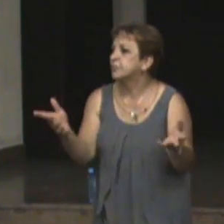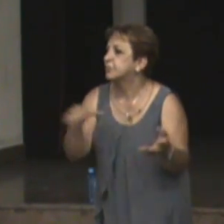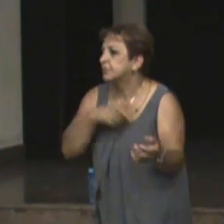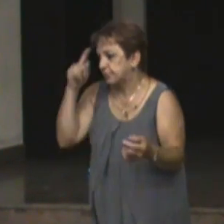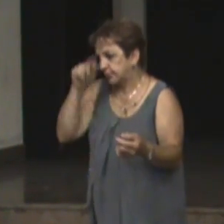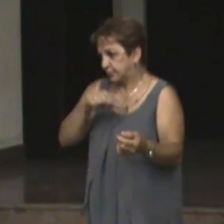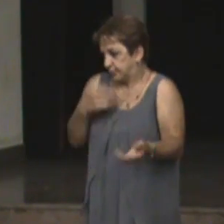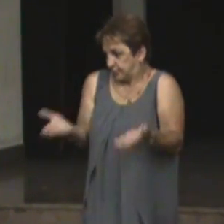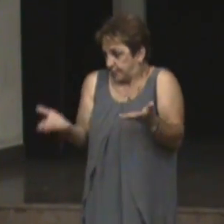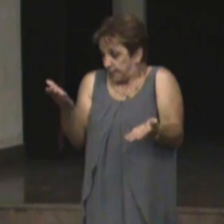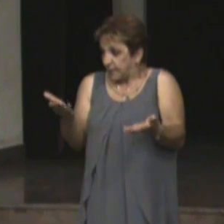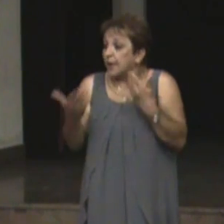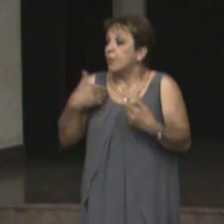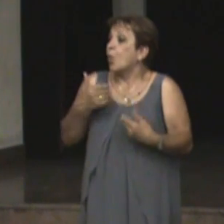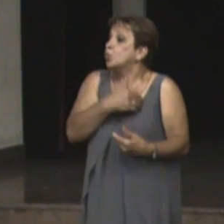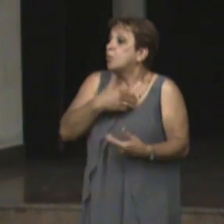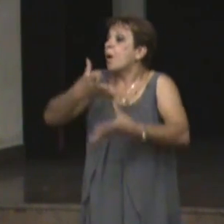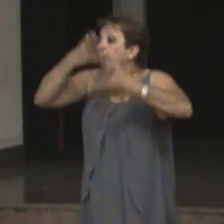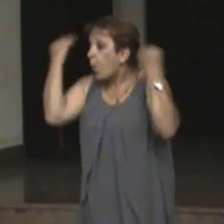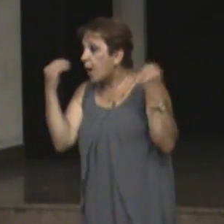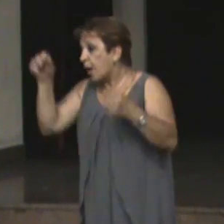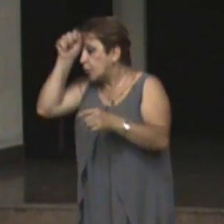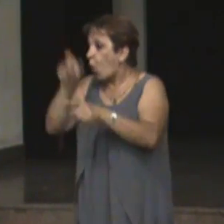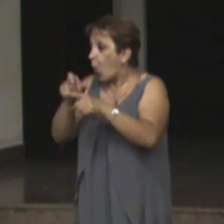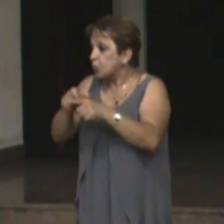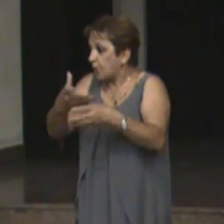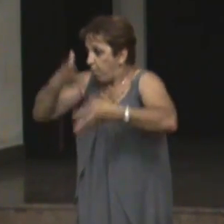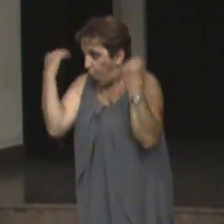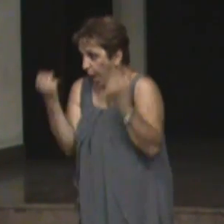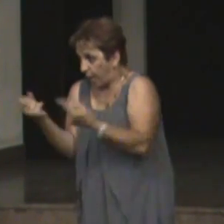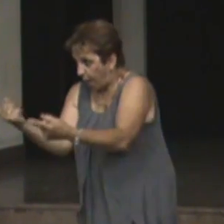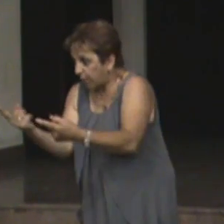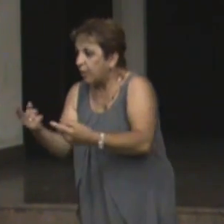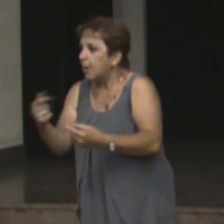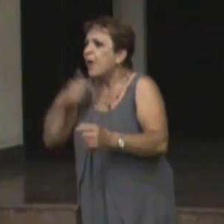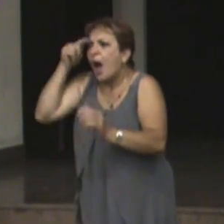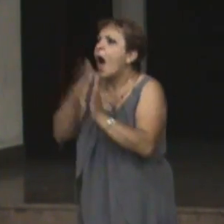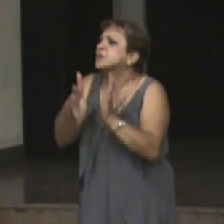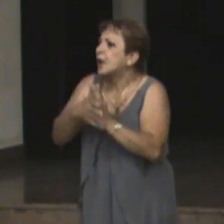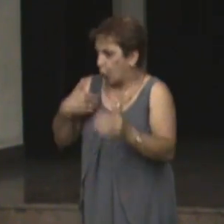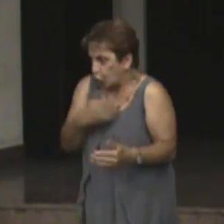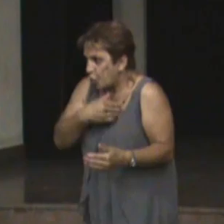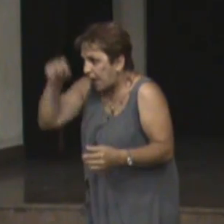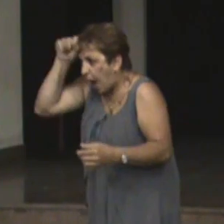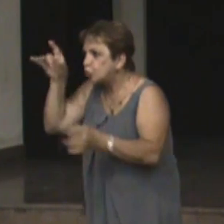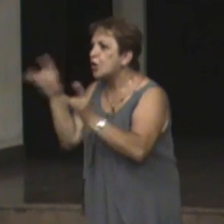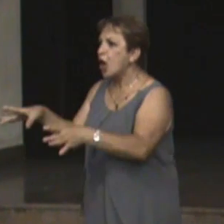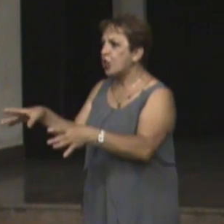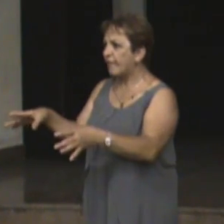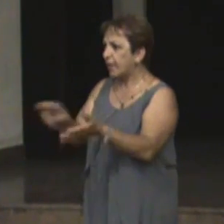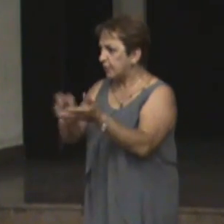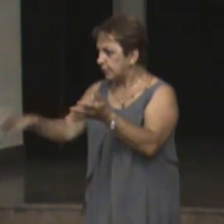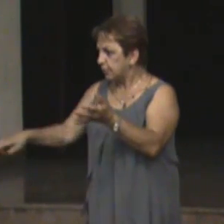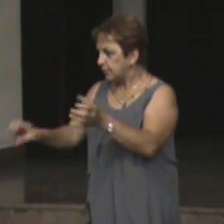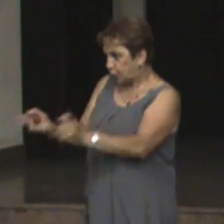պիտի մոռացության մատնենք կամ մերժենք Աստծո խոսքը, մենք պիտի հասկանանք ինչից ենք հրաժարվում։ Եվ սա շատ